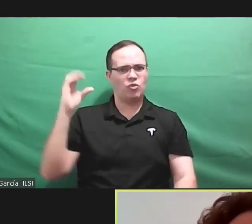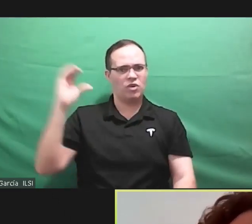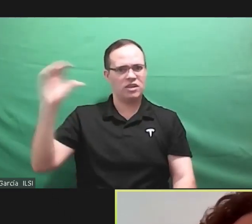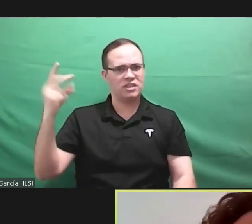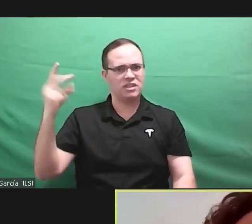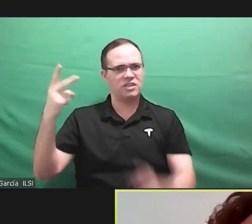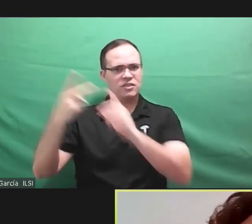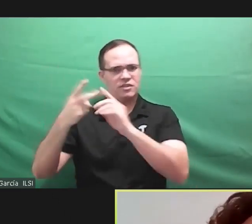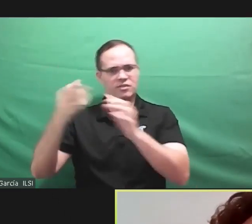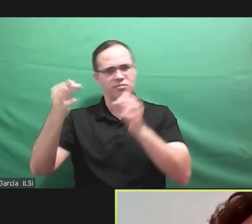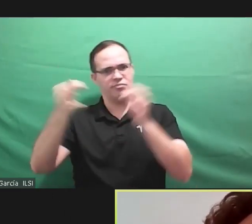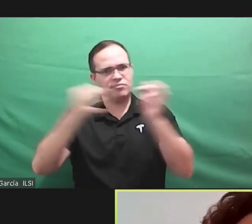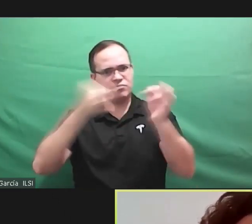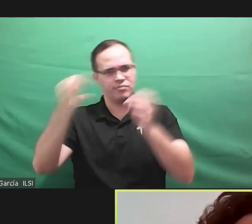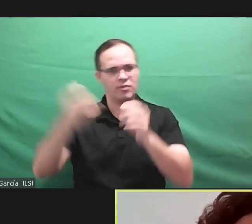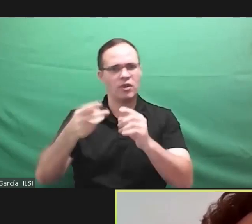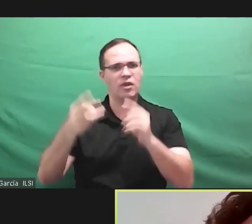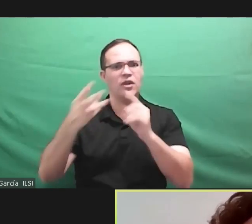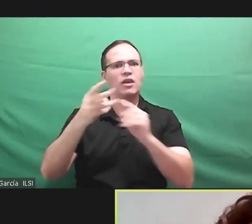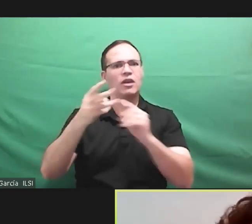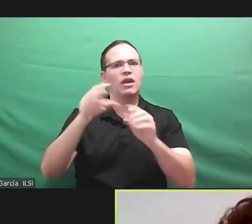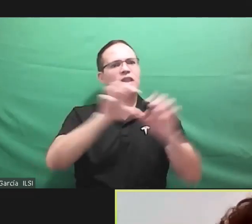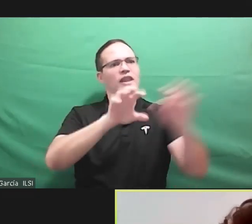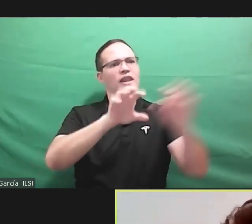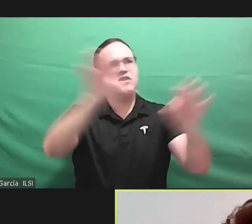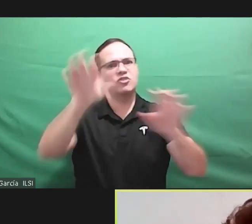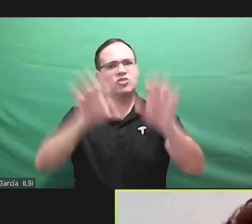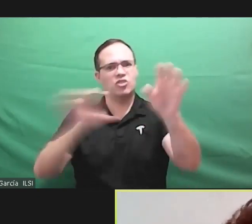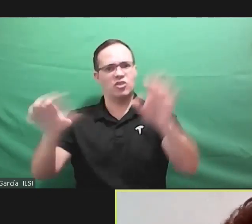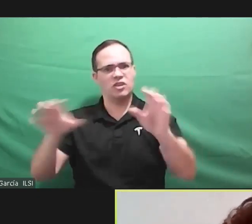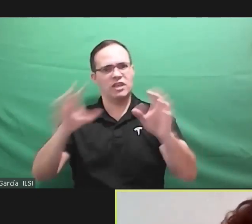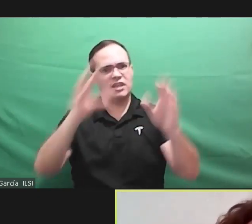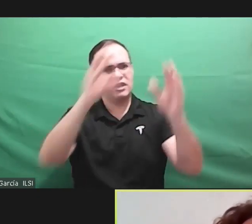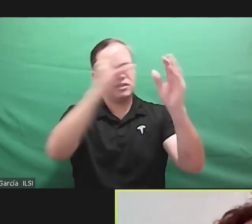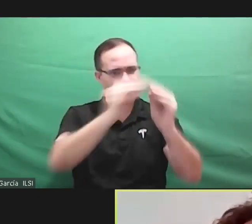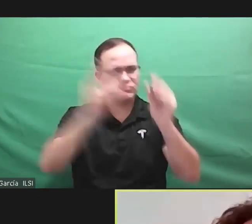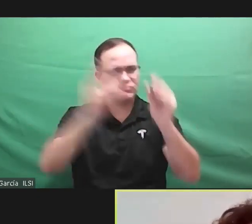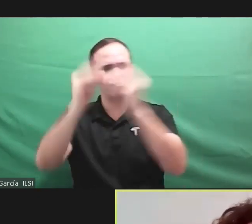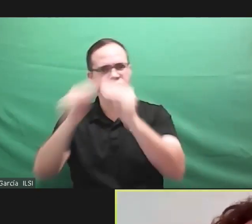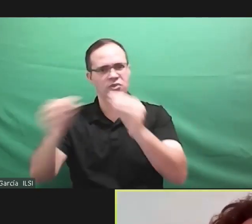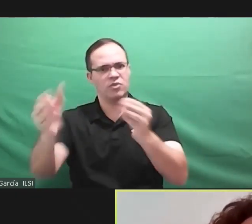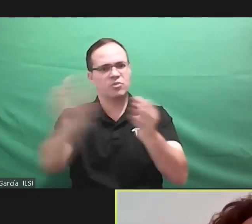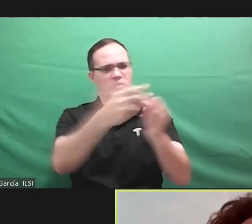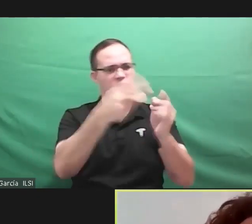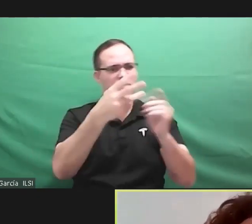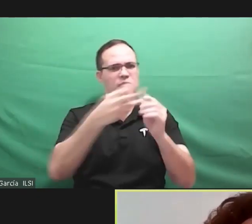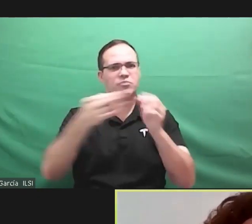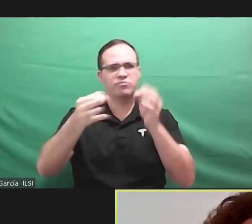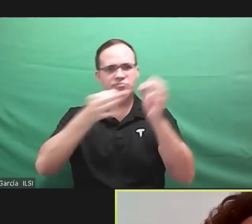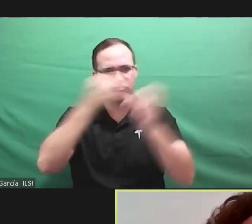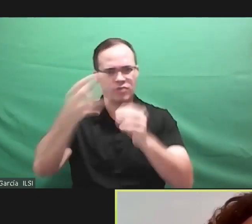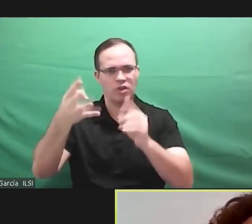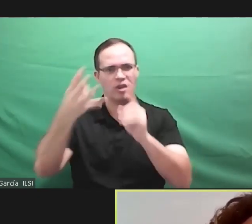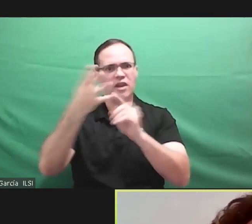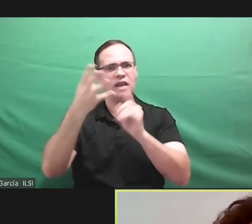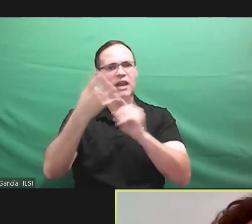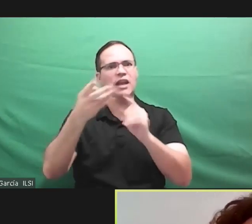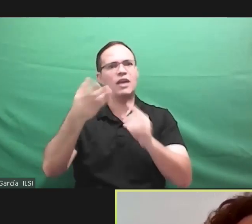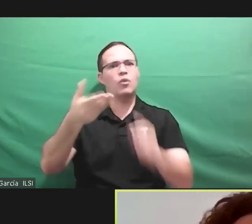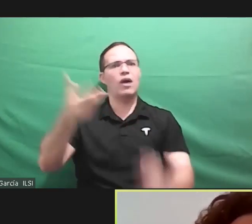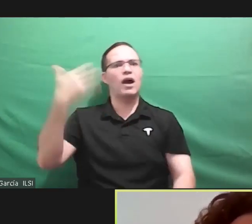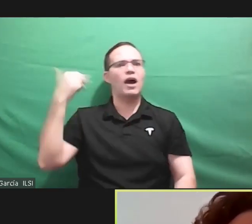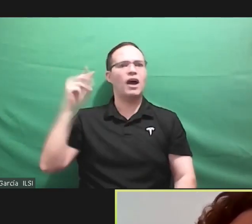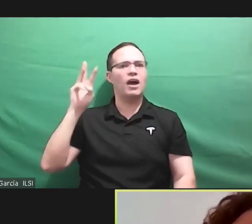entre las diferentes versiones y hacer una rápida introducción al análisis de los datos del Washington